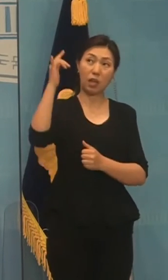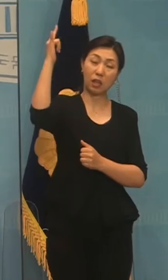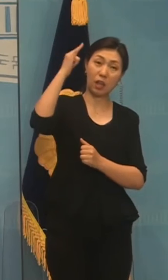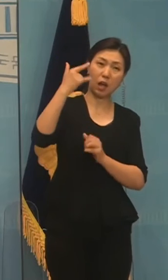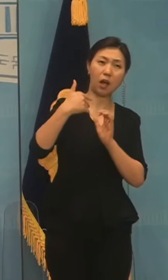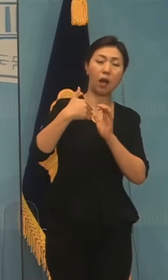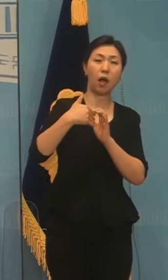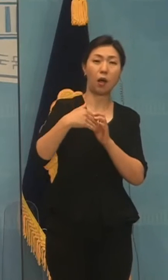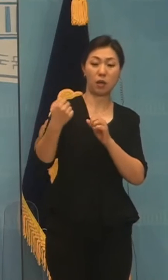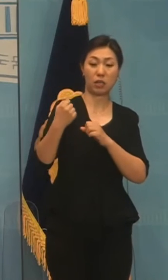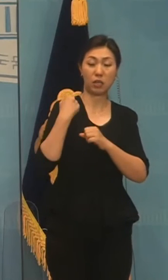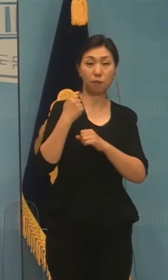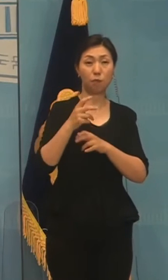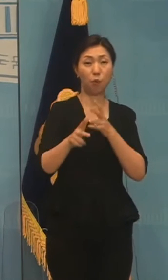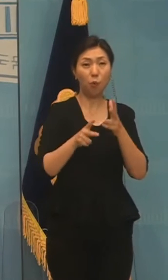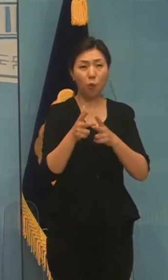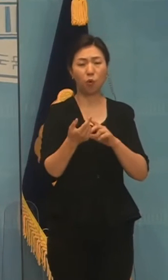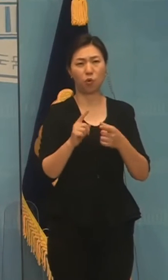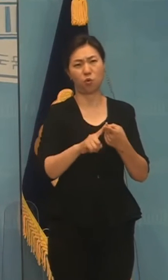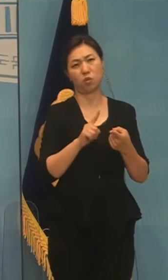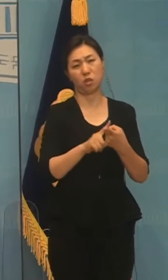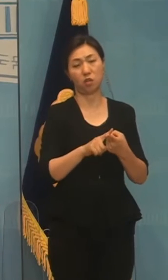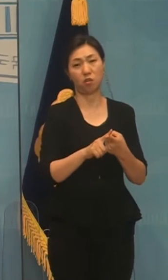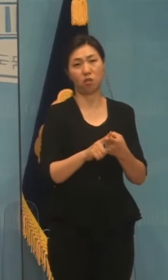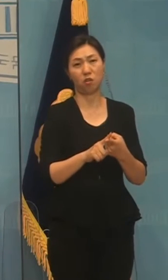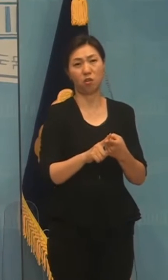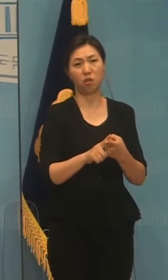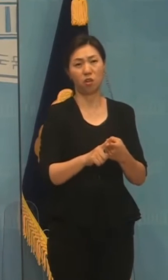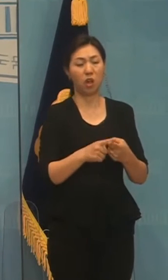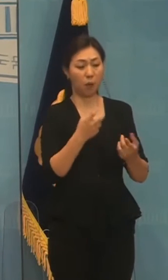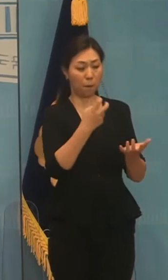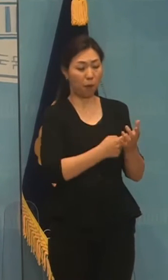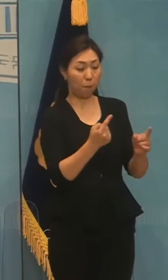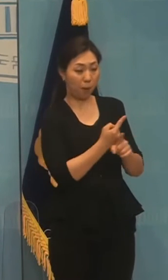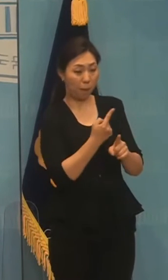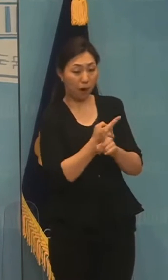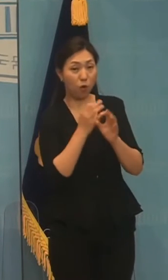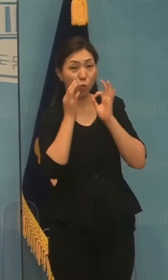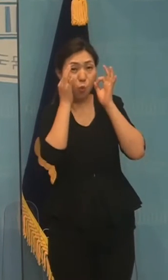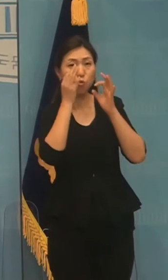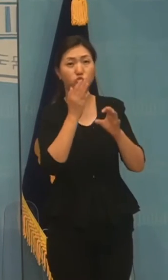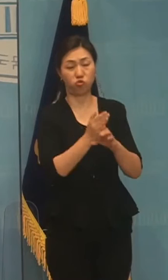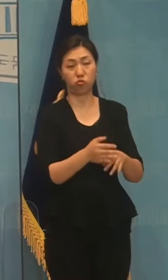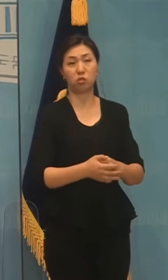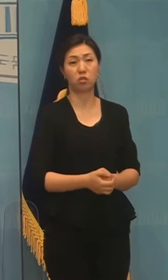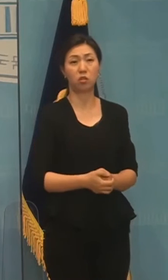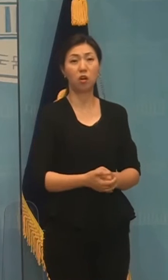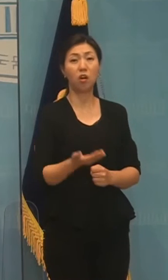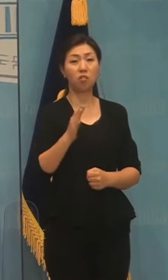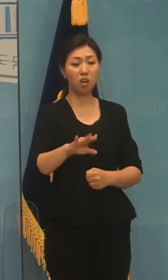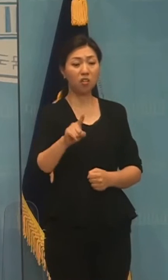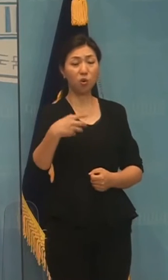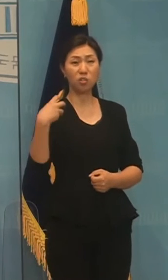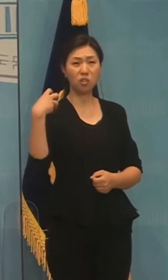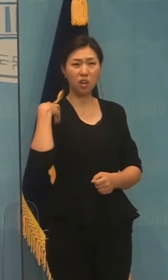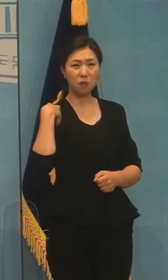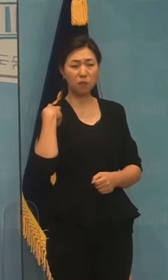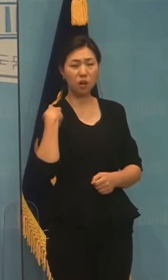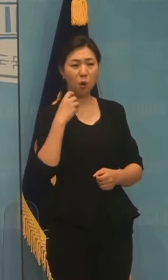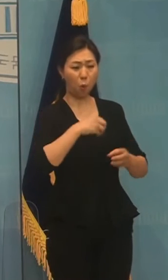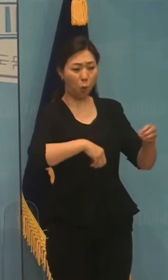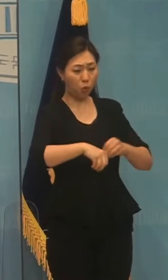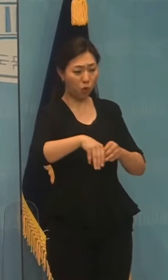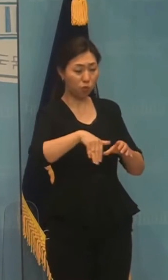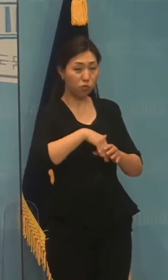정부 당시 이루어졌던 난개발에 대해 제도 개선을 이어가고 있음에도 그럼에도 불구하고 책임을 떠넘기는 주장은